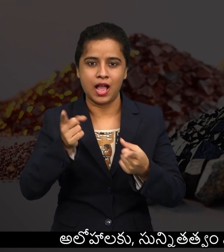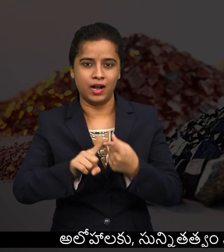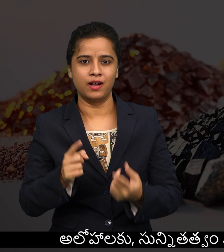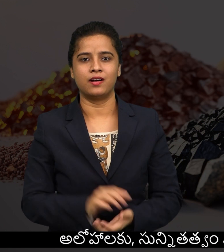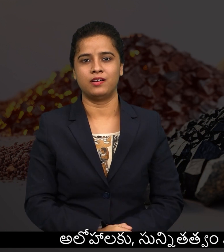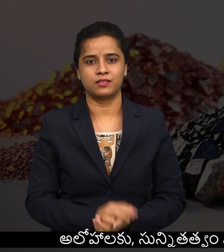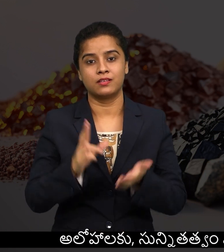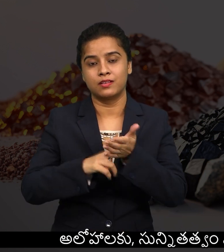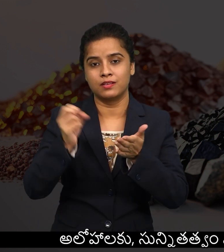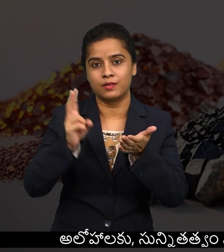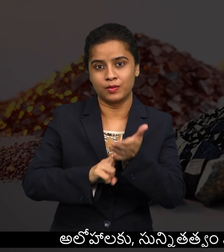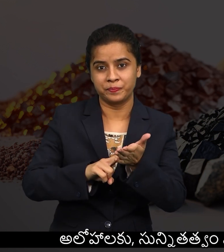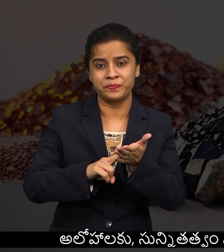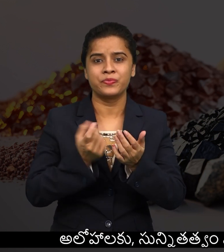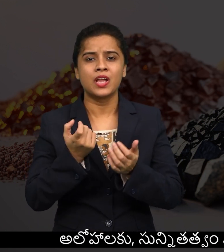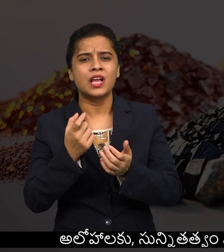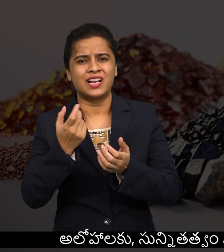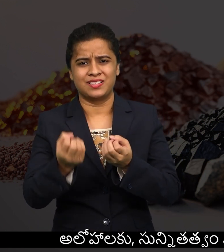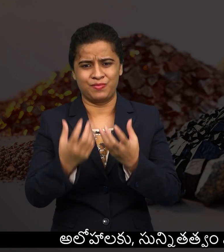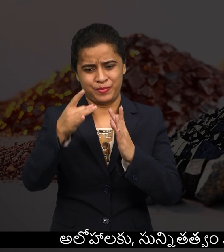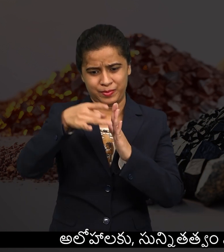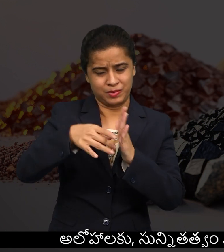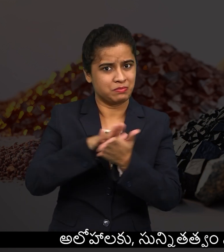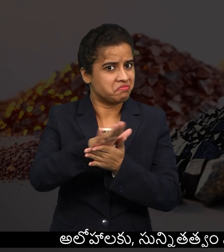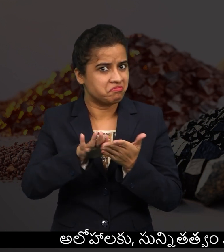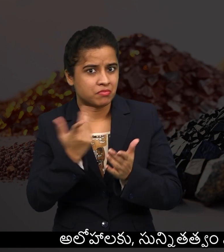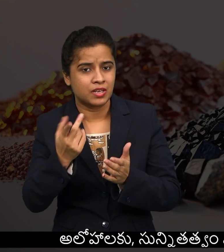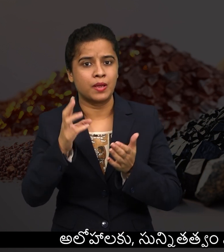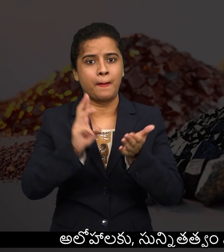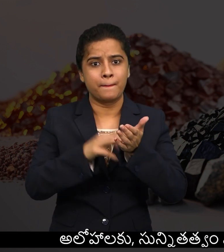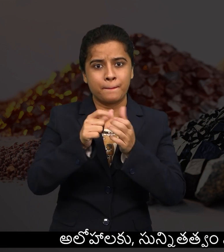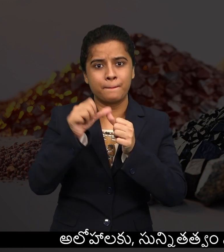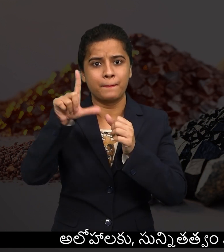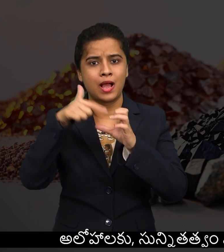అలోహాలకు సున్నితత్వం మరియు స్థరణీయత యొక్క లక్షణం లేదు.